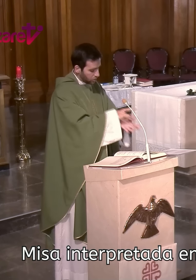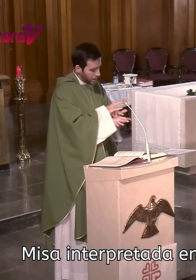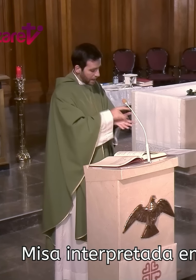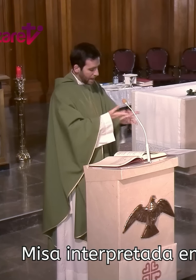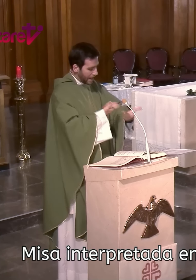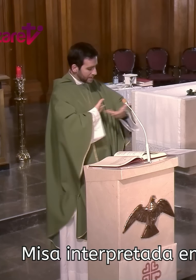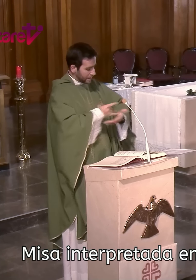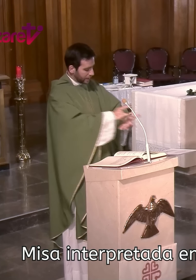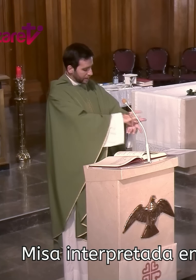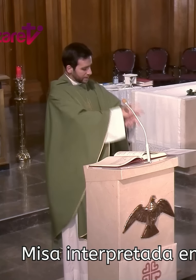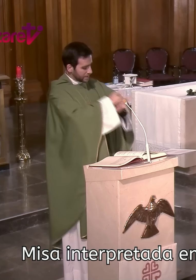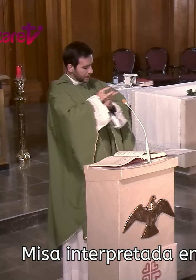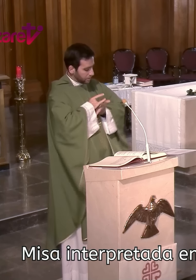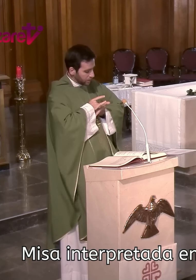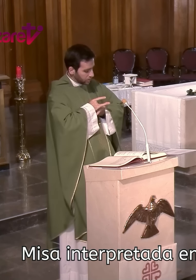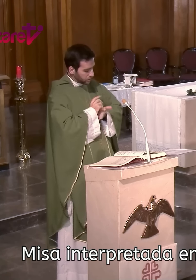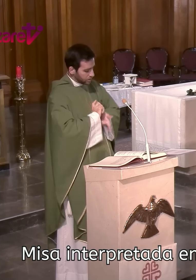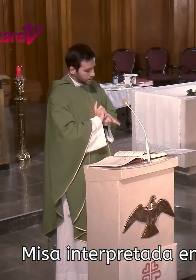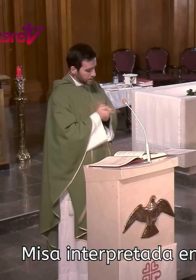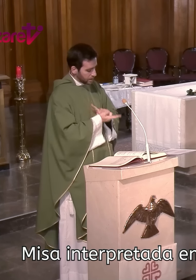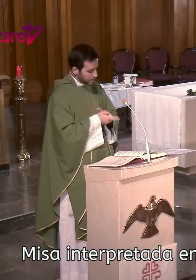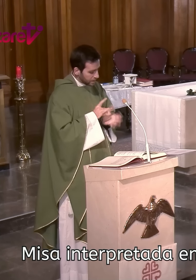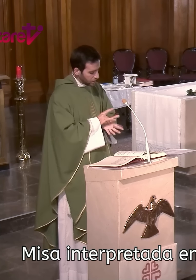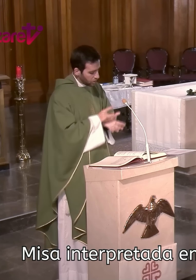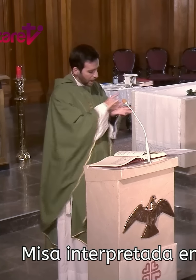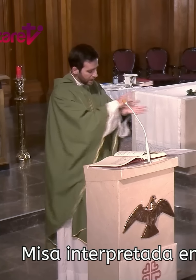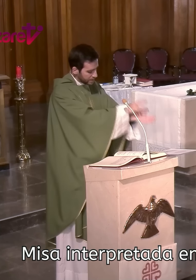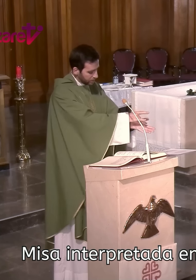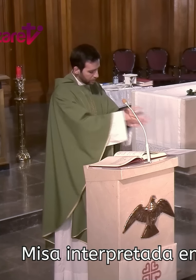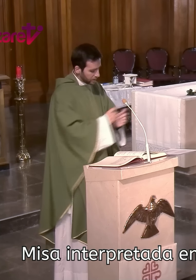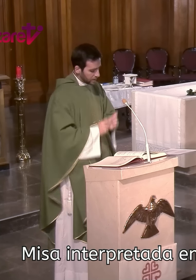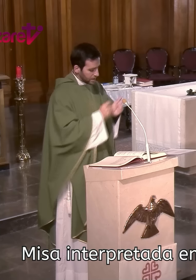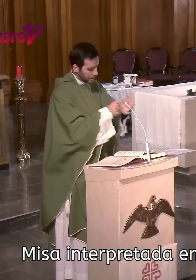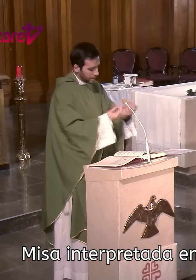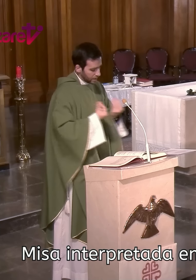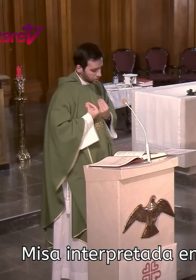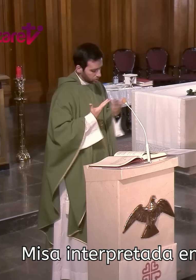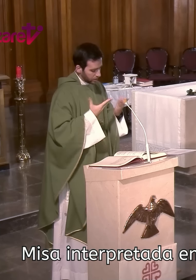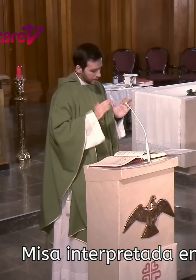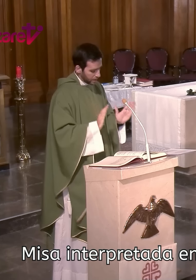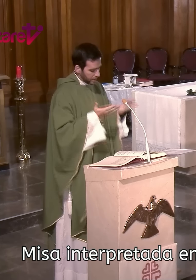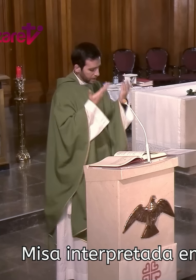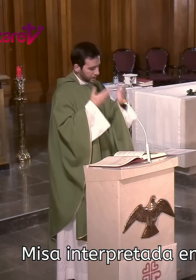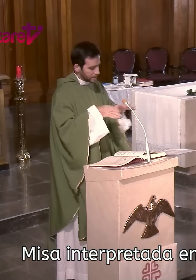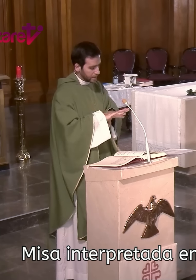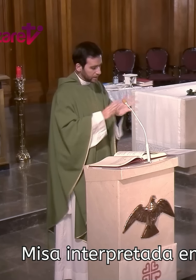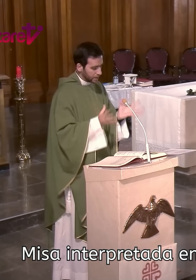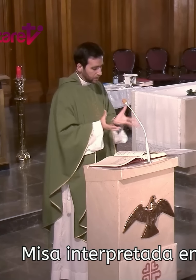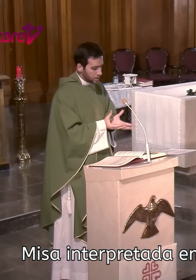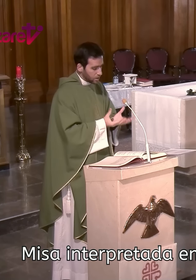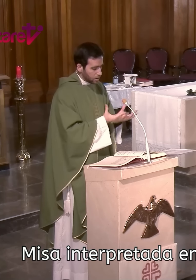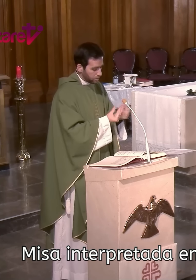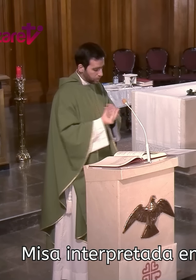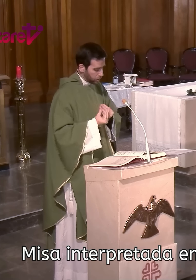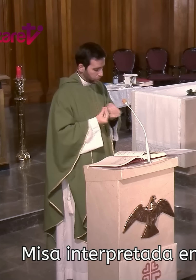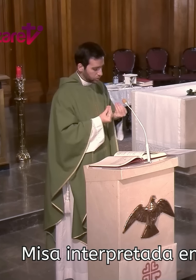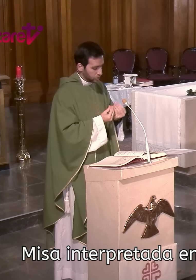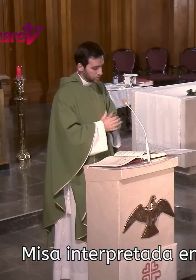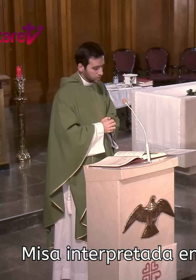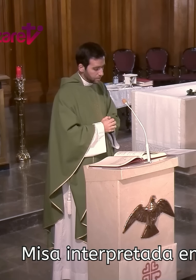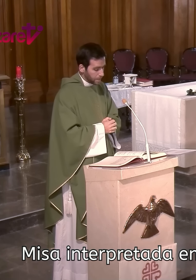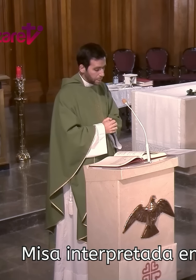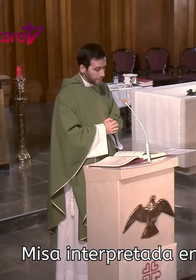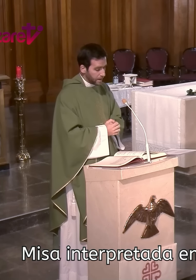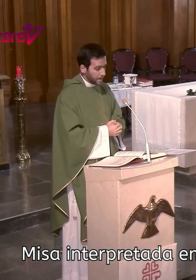venido a ser servido, sino a servir y dar su vida en rescate por